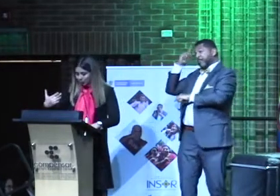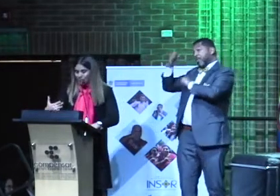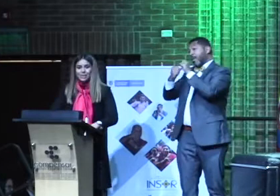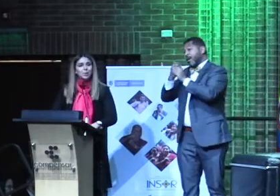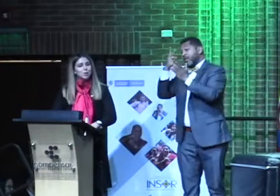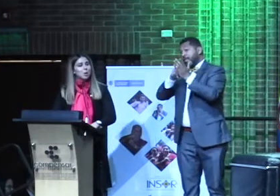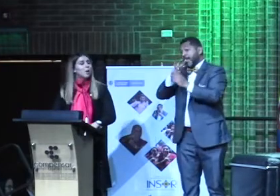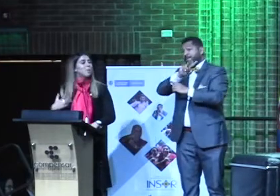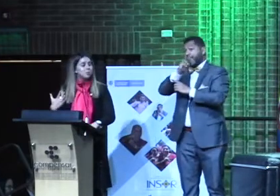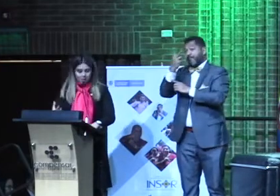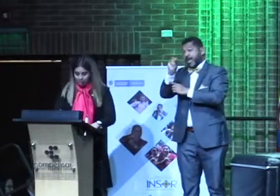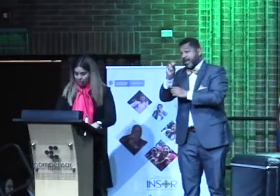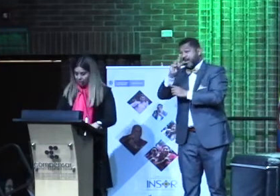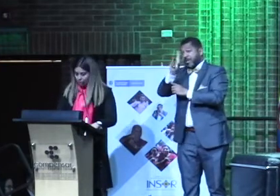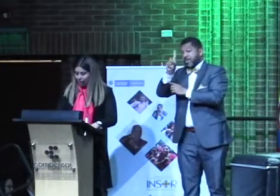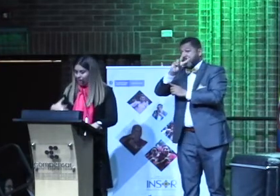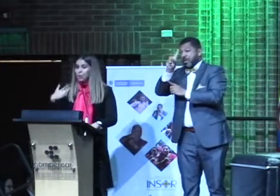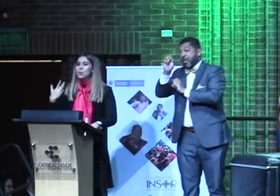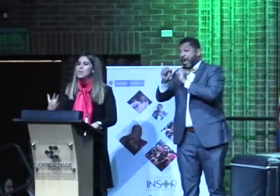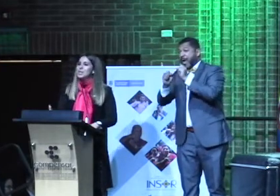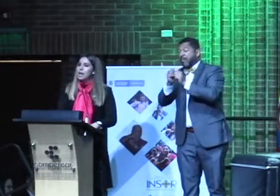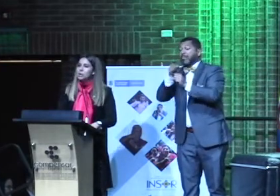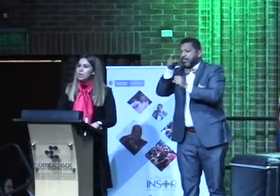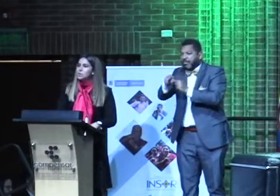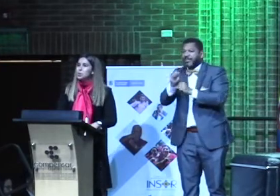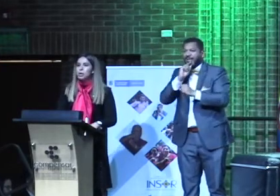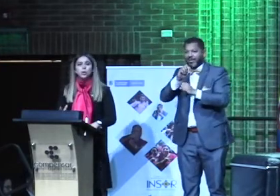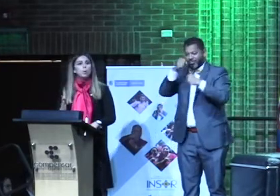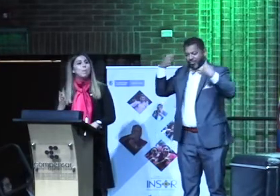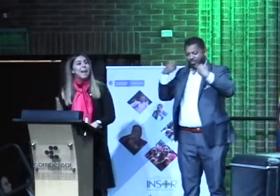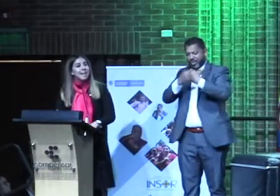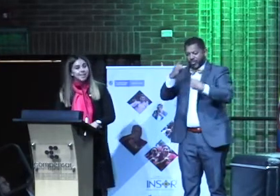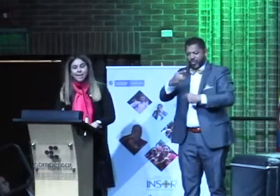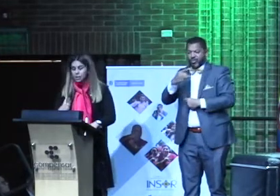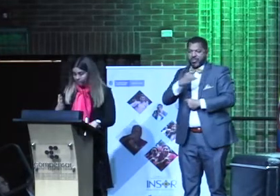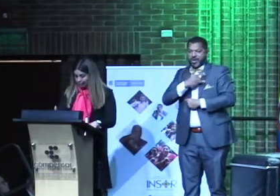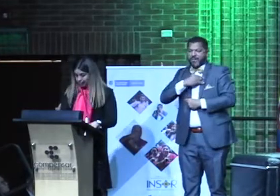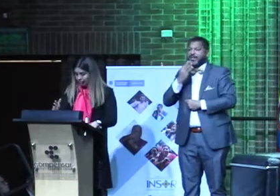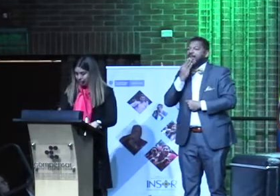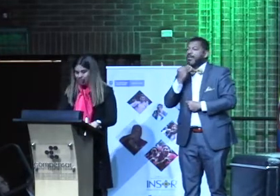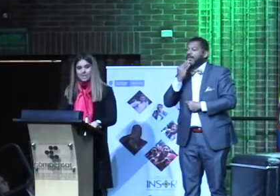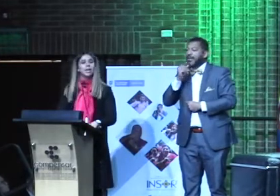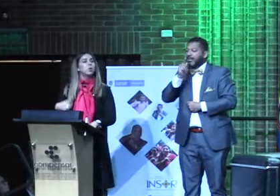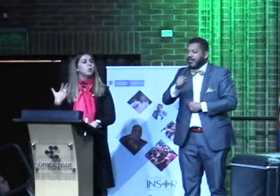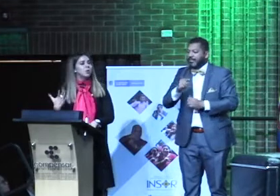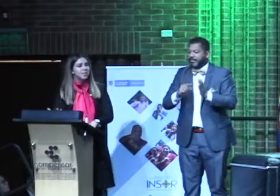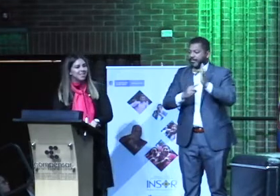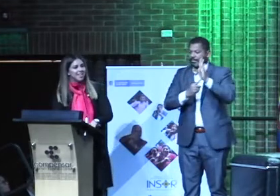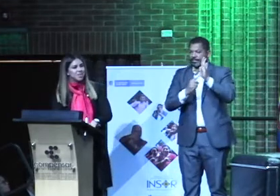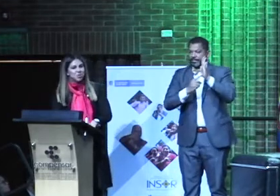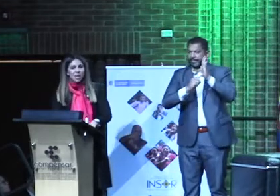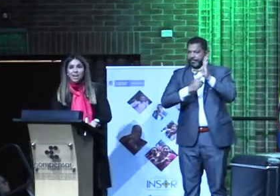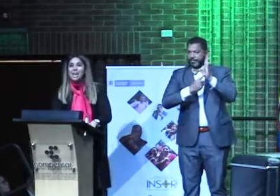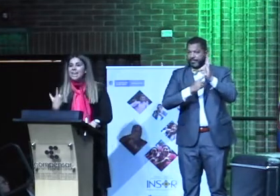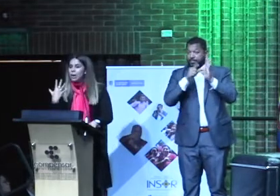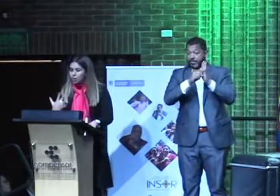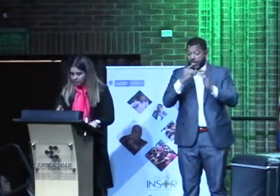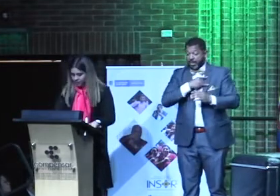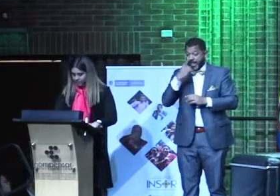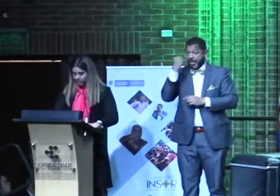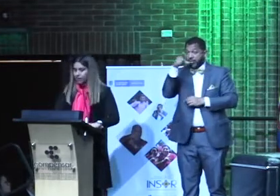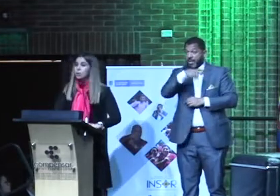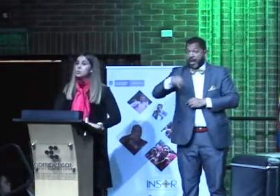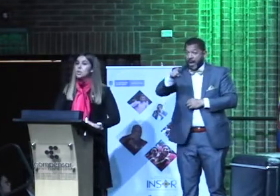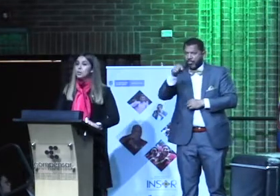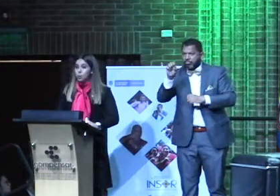2021, a 2022, vamos a trabajar con la Universidad de los Andes, con el Grupo País, experto en discapacidad, con la Universidad Nacional, que hoy